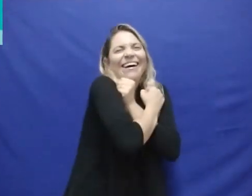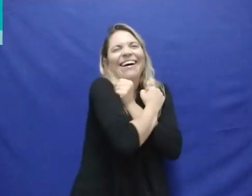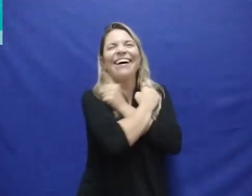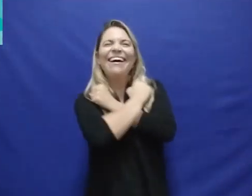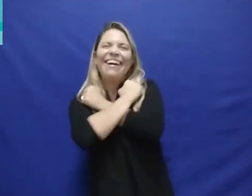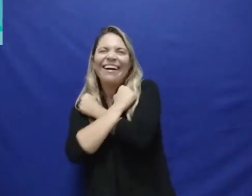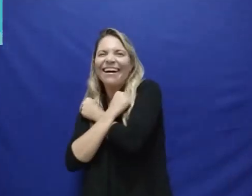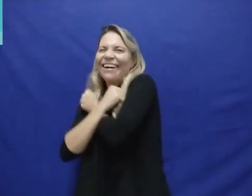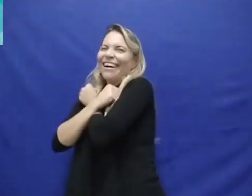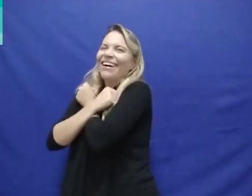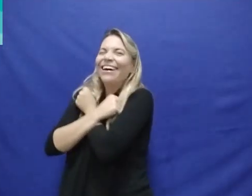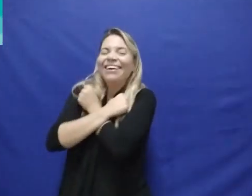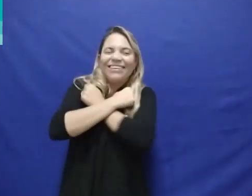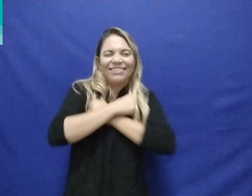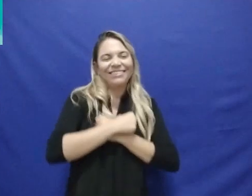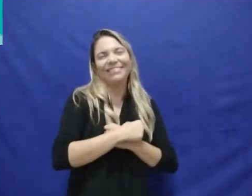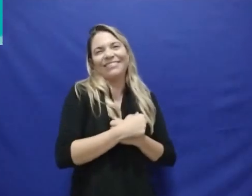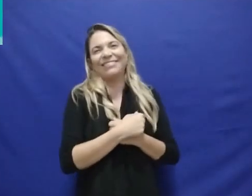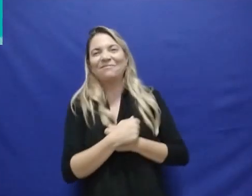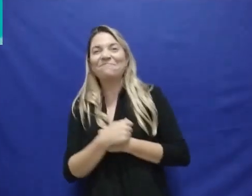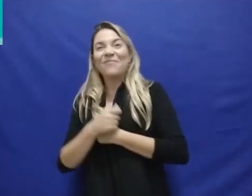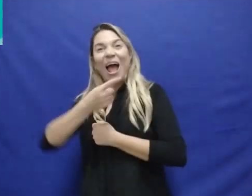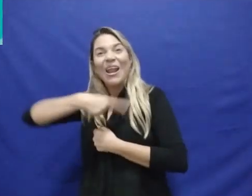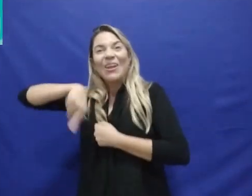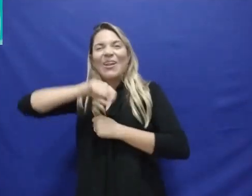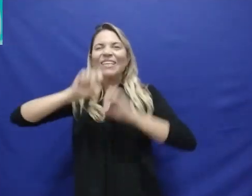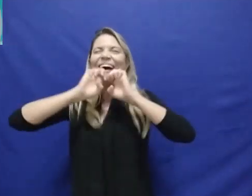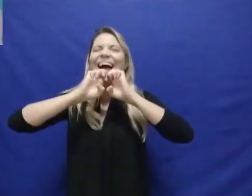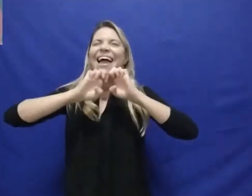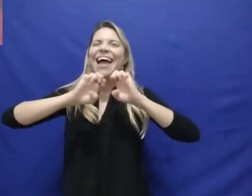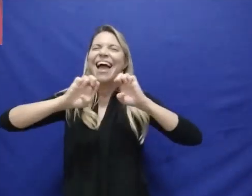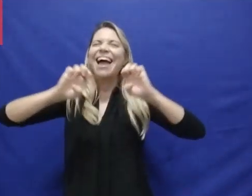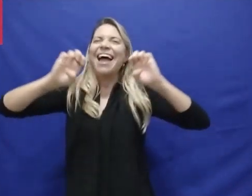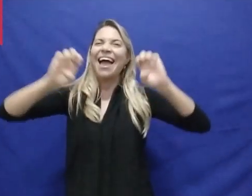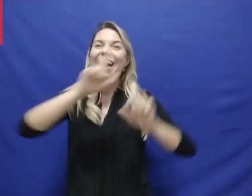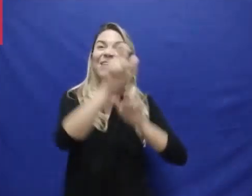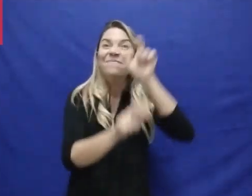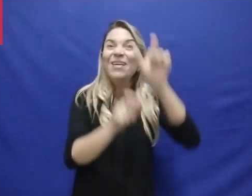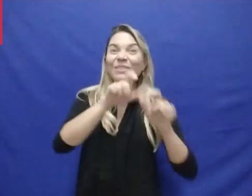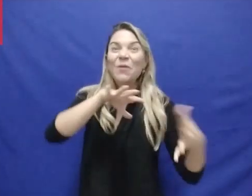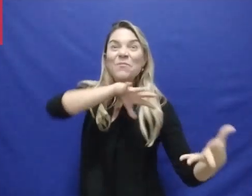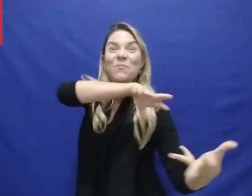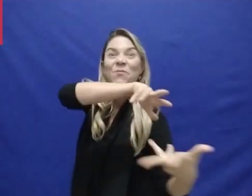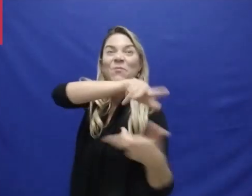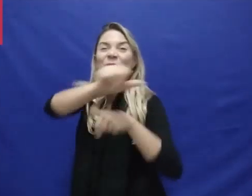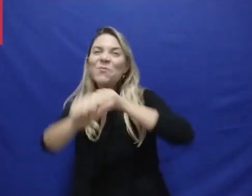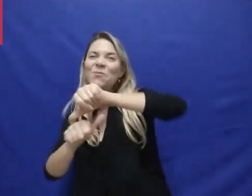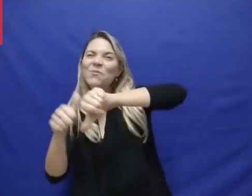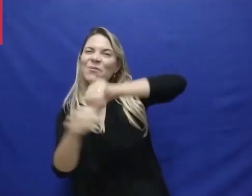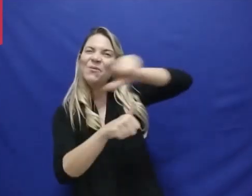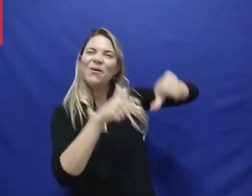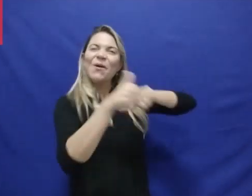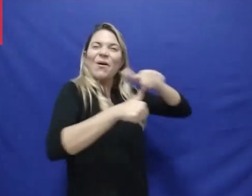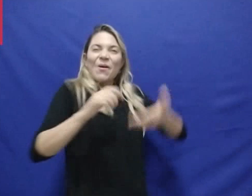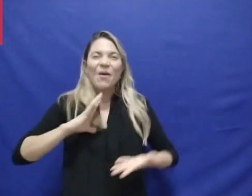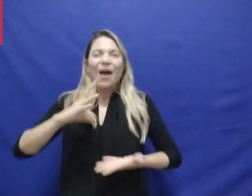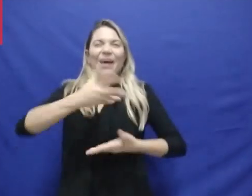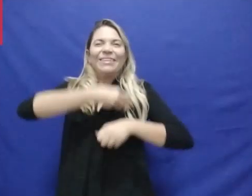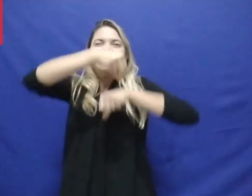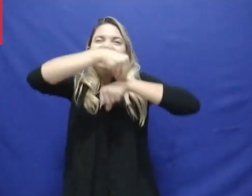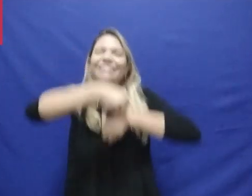o mundo, transformar, e a salvação